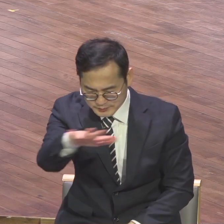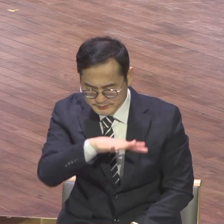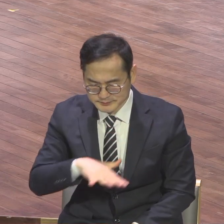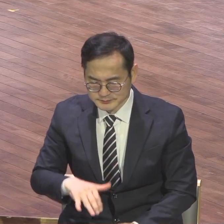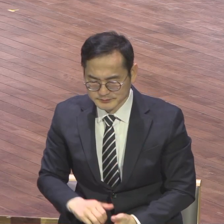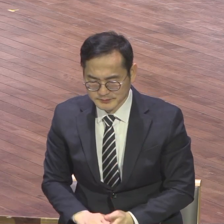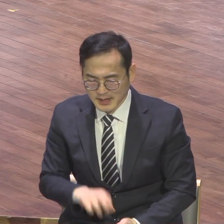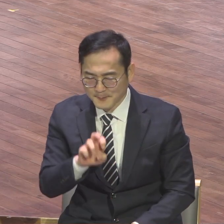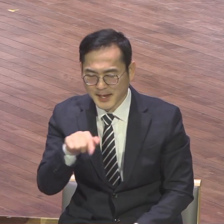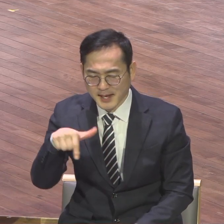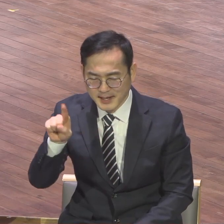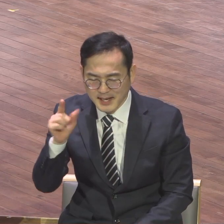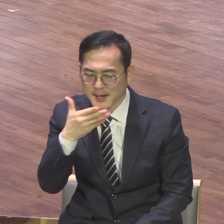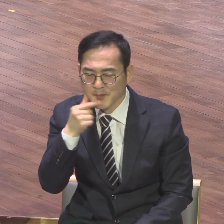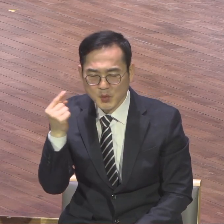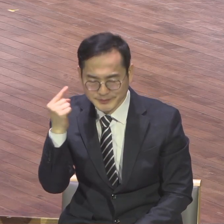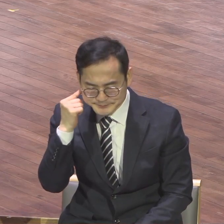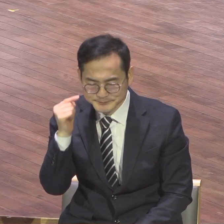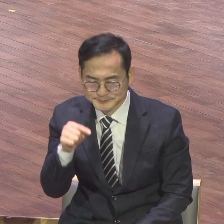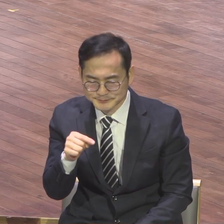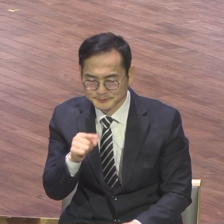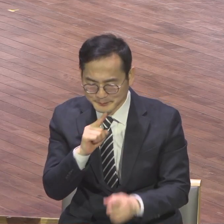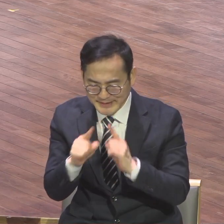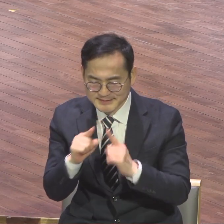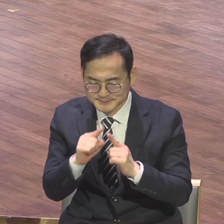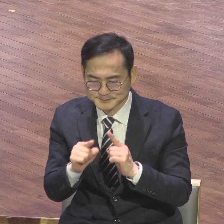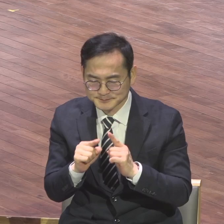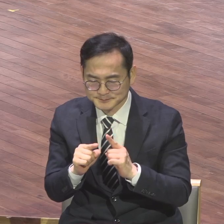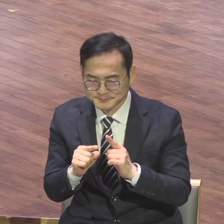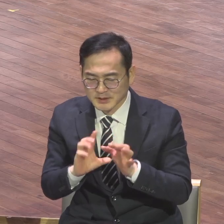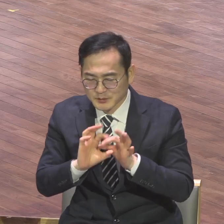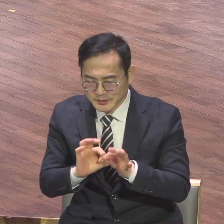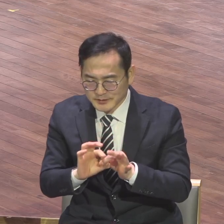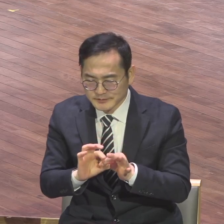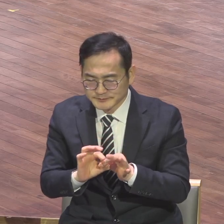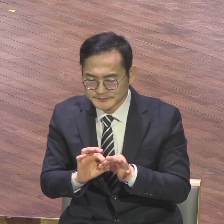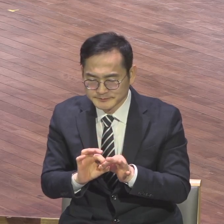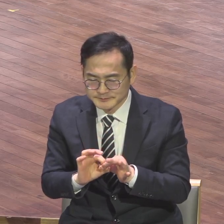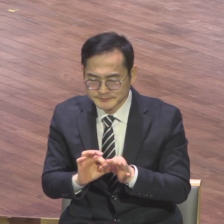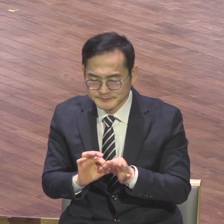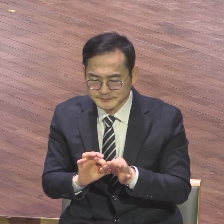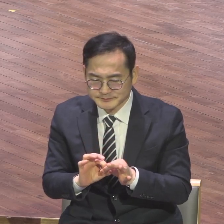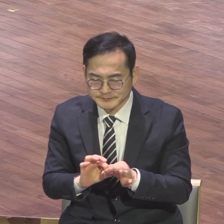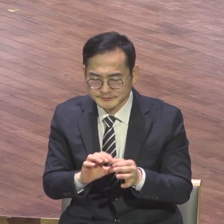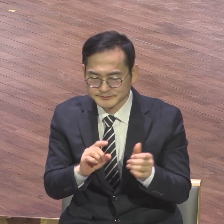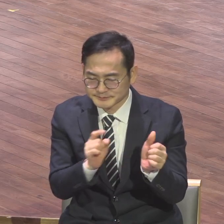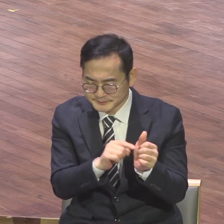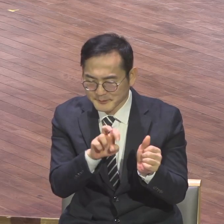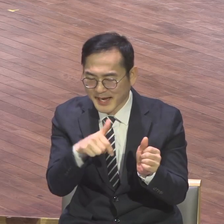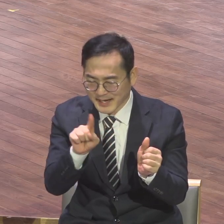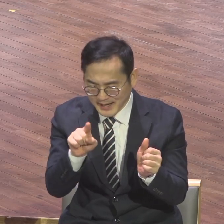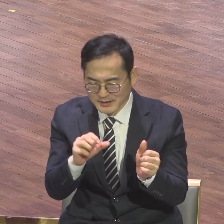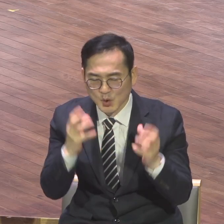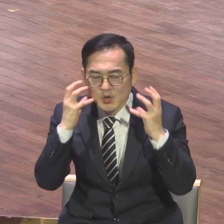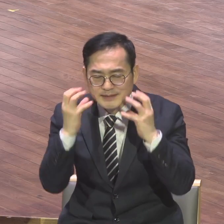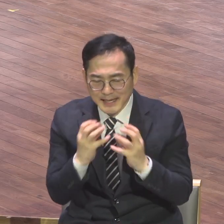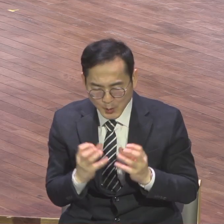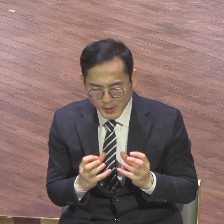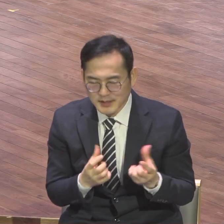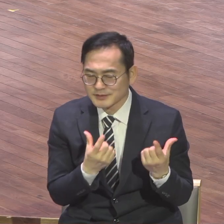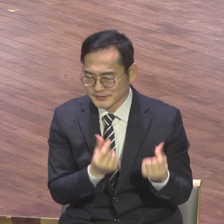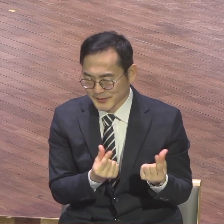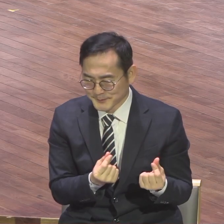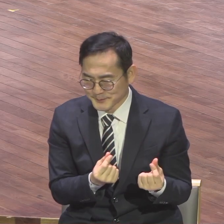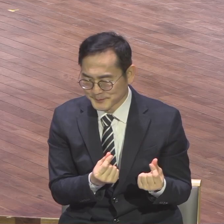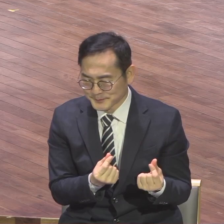이 마가복음을 시작하면서 정말 이 마가복음의 이 마가처럼 이 세례요한처럼